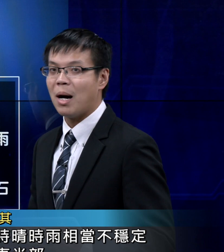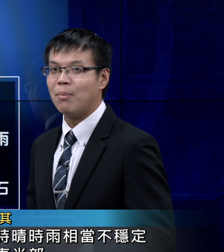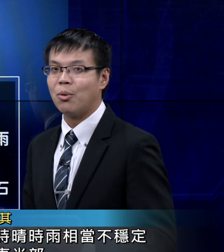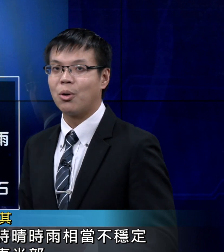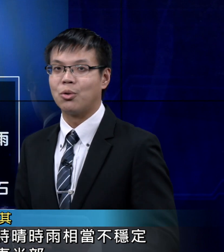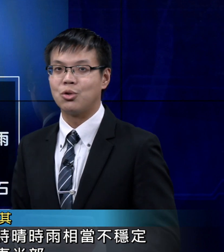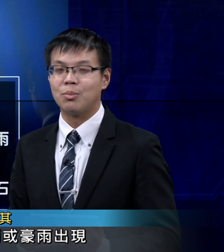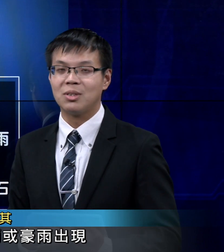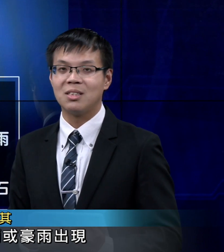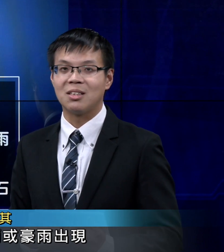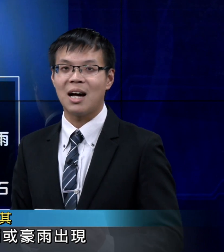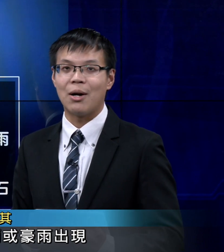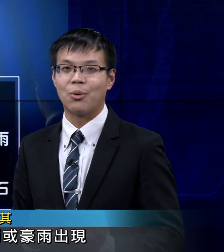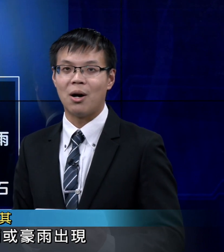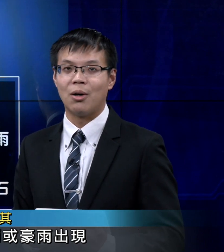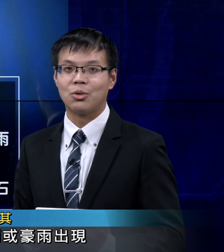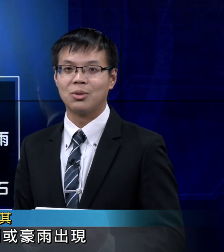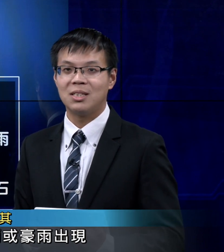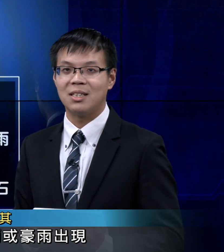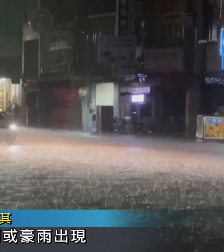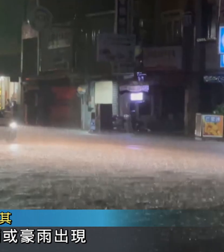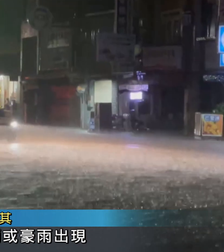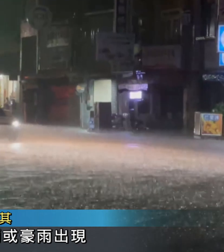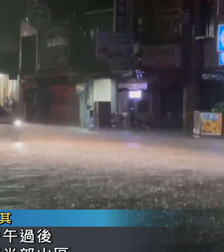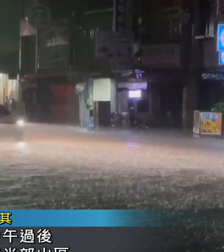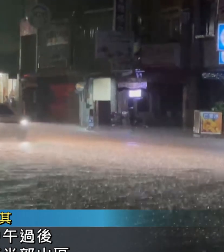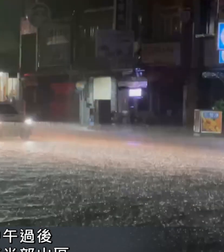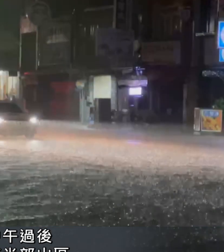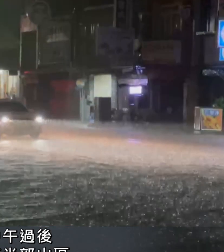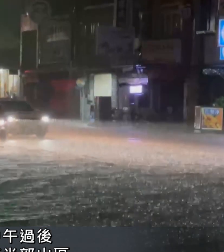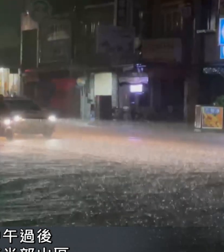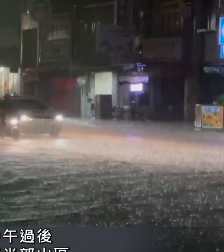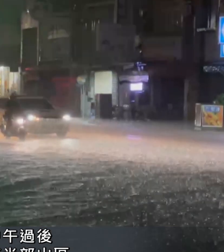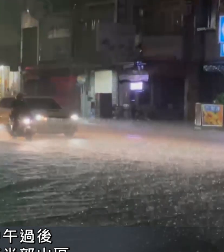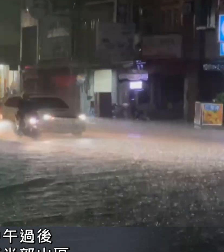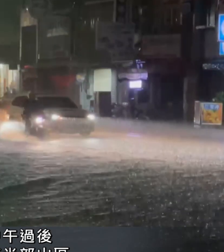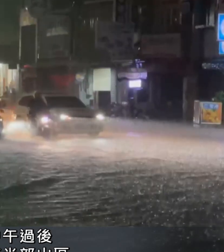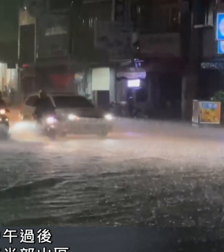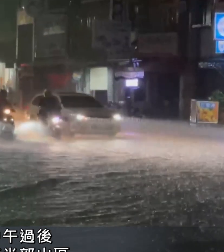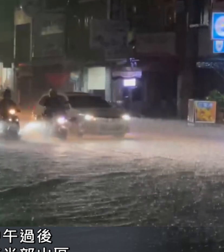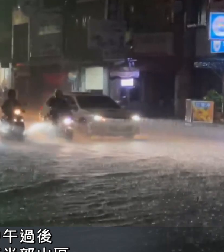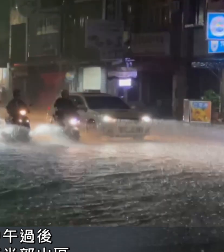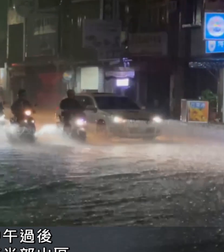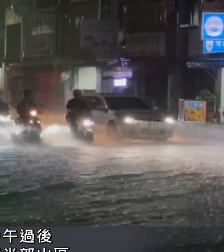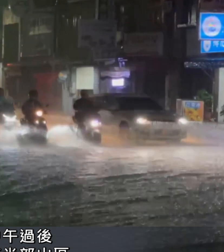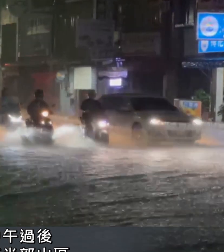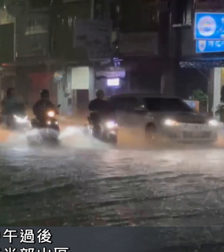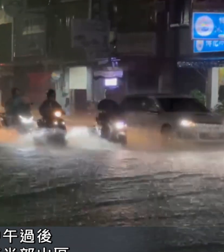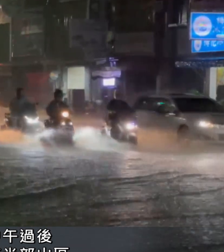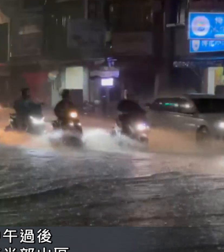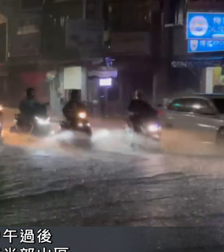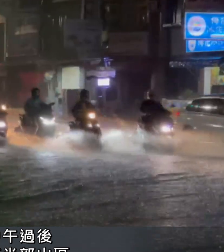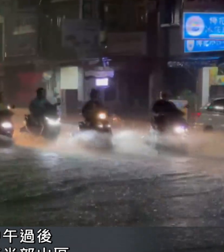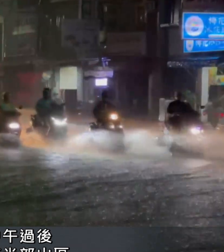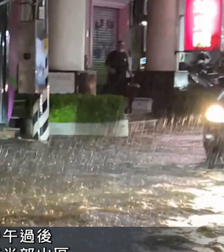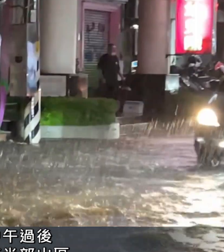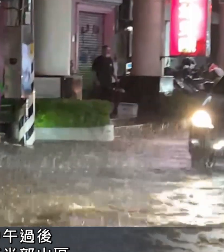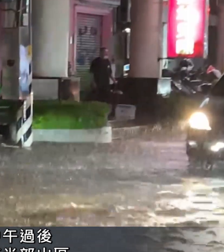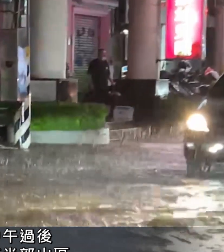部会有局部性的大雨或豪雨出现。 气象局预估，今天中午过后，包括中部、南部和东半部山区，容易会有